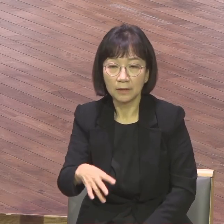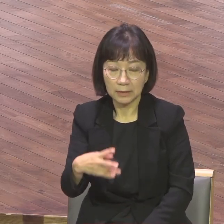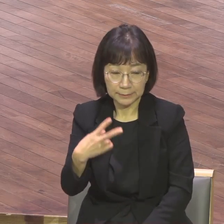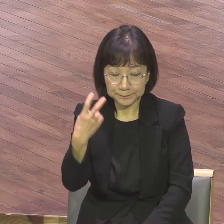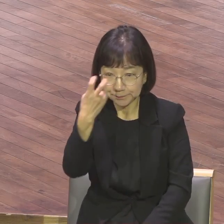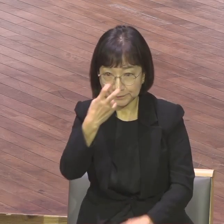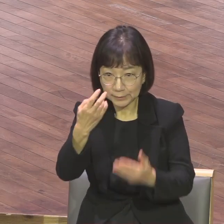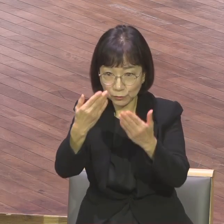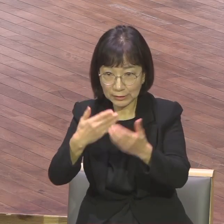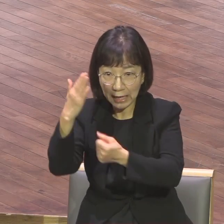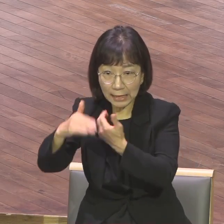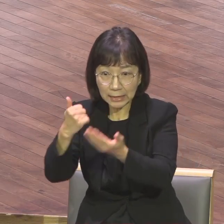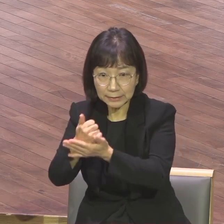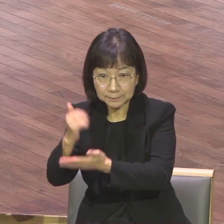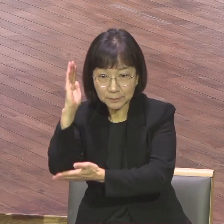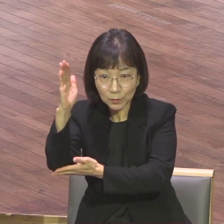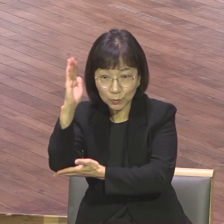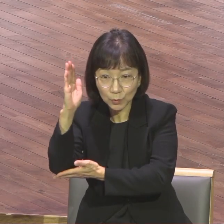이제 보냈어요?